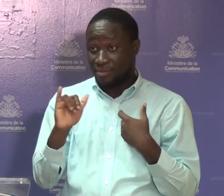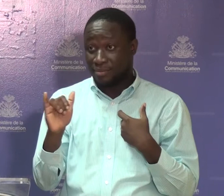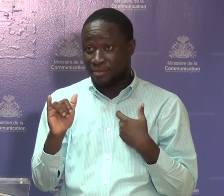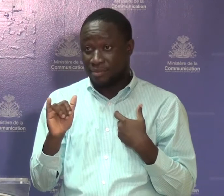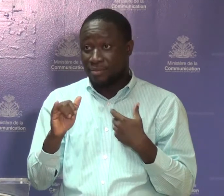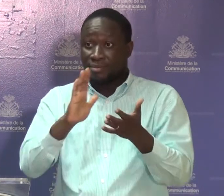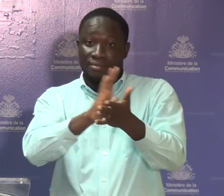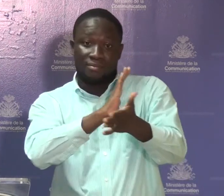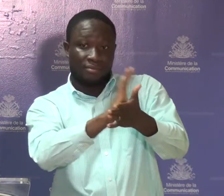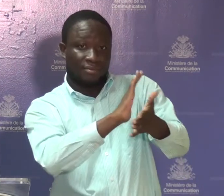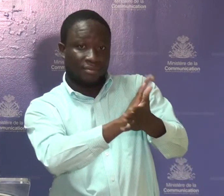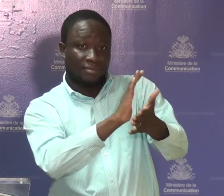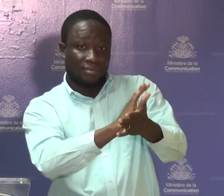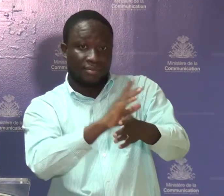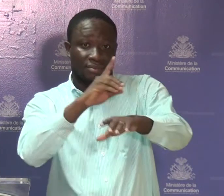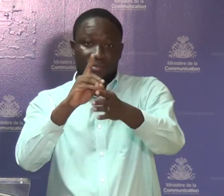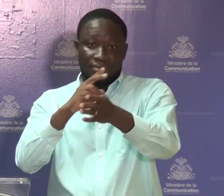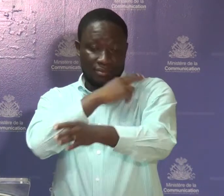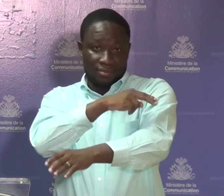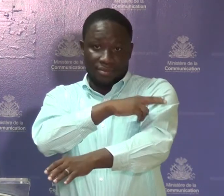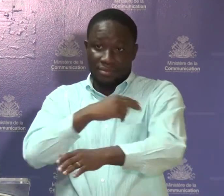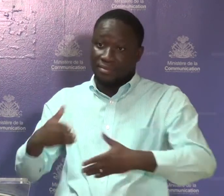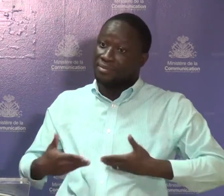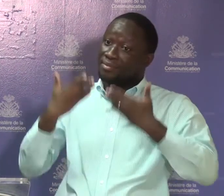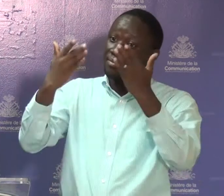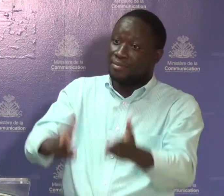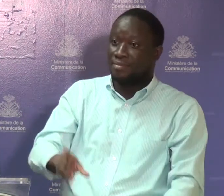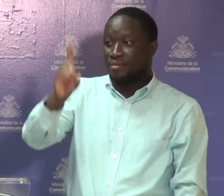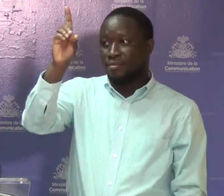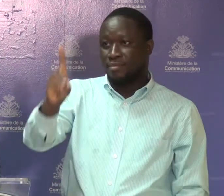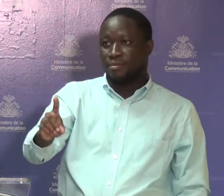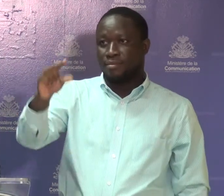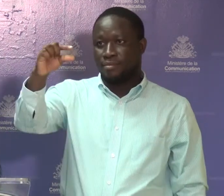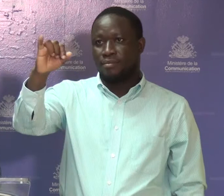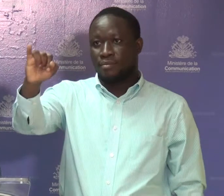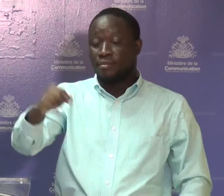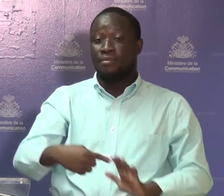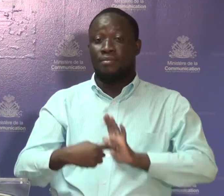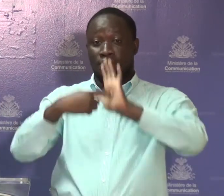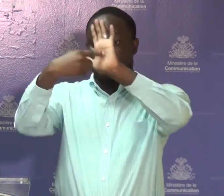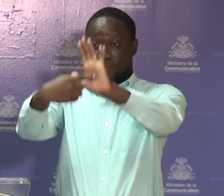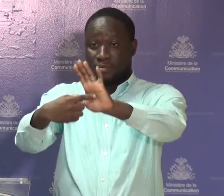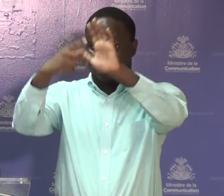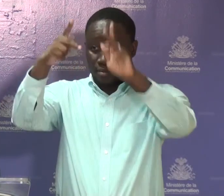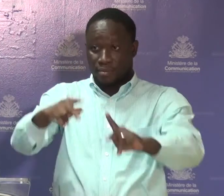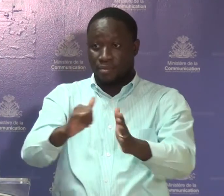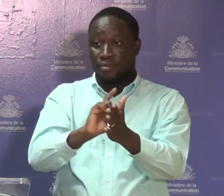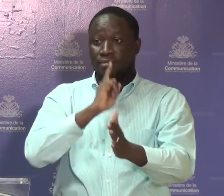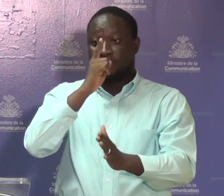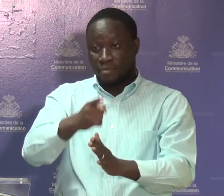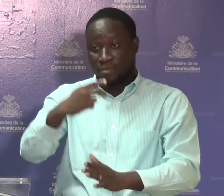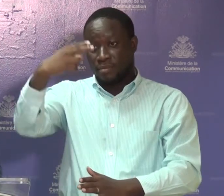il faut qu'il y ait également un papier médical qui vient de joindre nous dans la DGI, qui prouve que moun sa, c'est une personne vraiment à